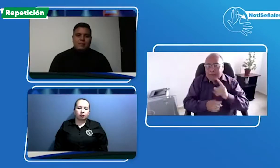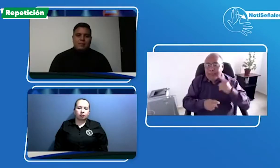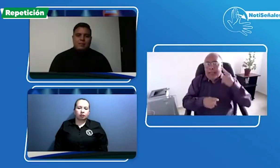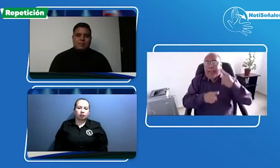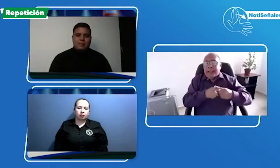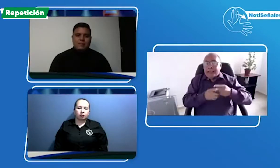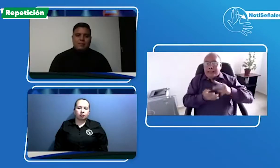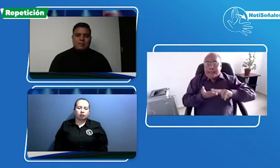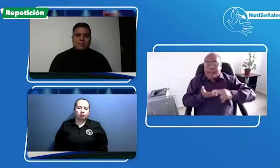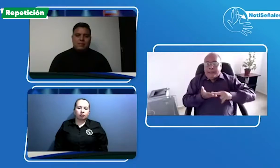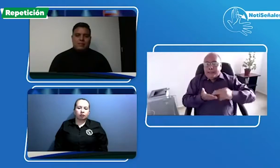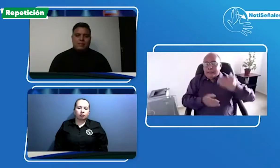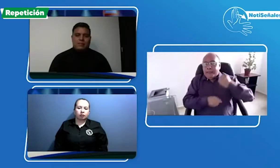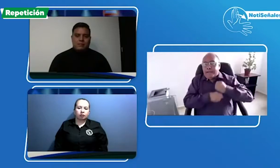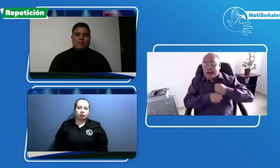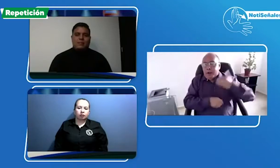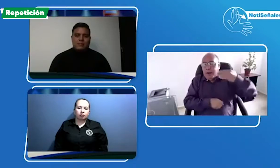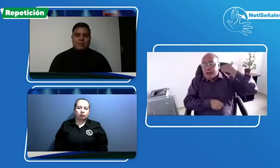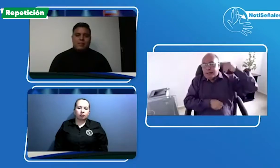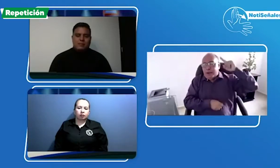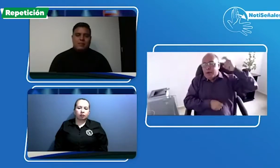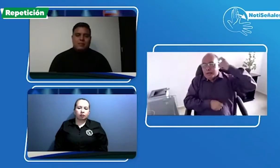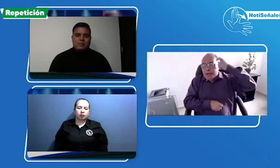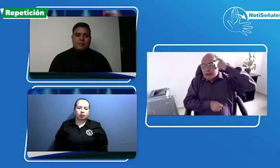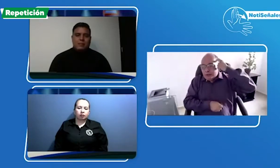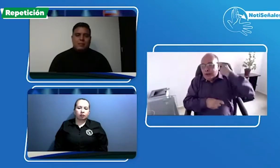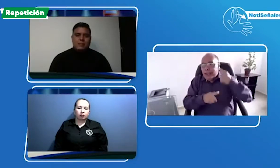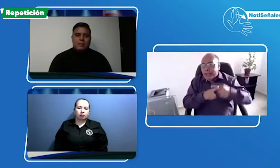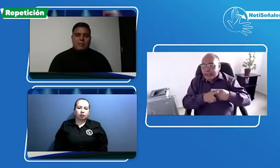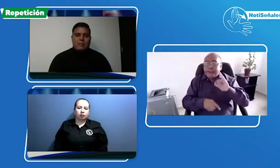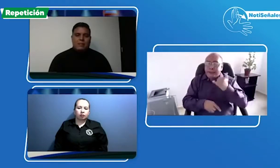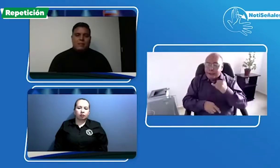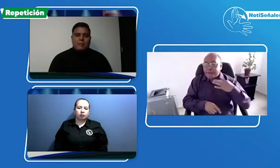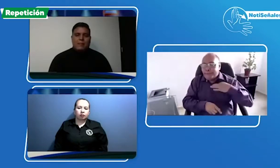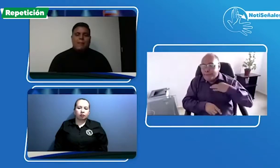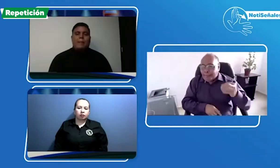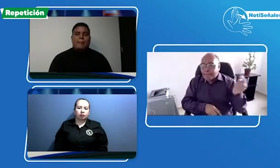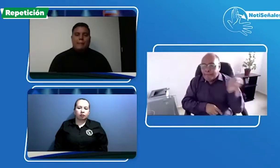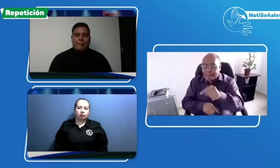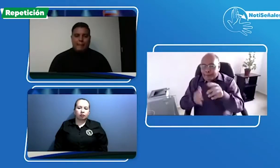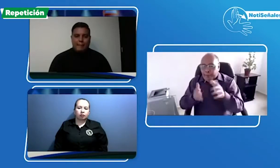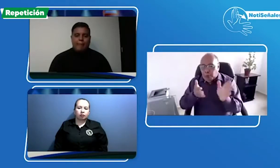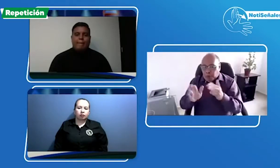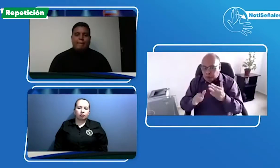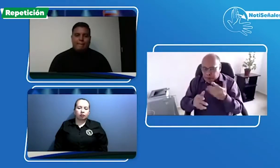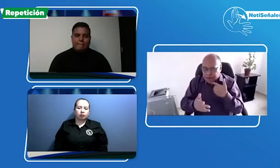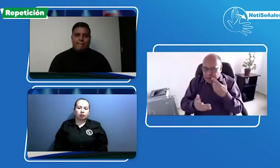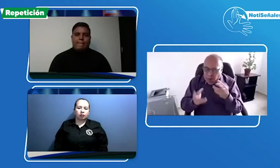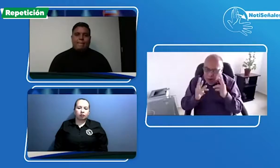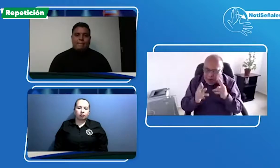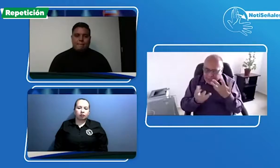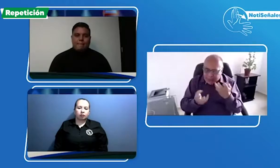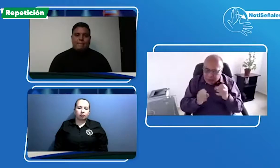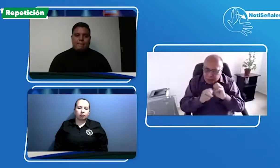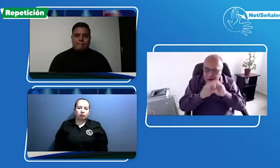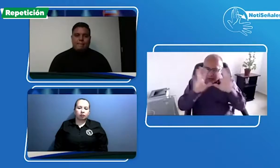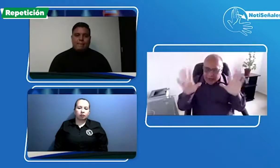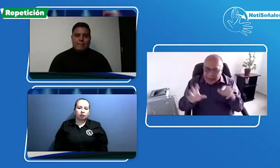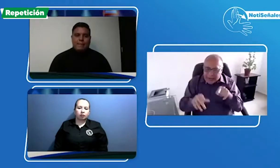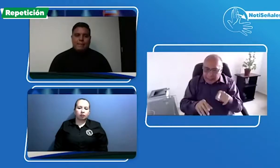con otros intérpretes para saber si esta situación realmente estaba sucediendo y hablamos con intérpretes que ya habían